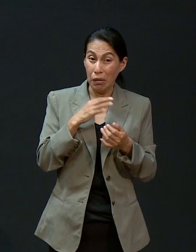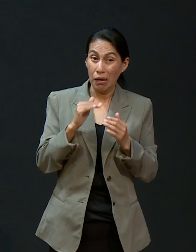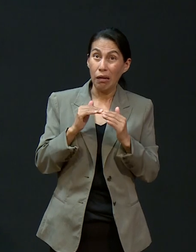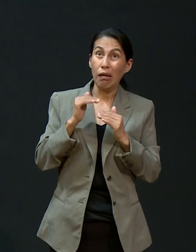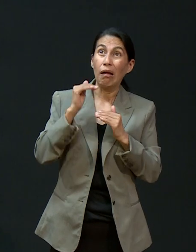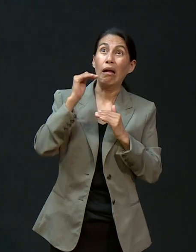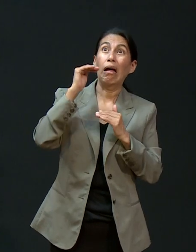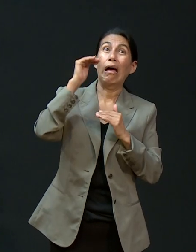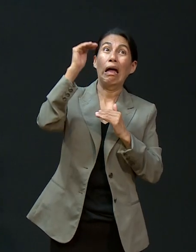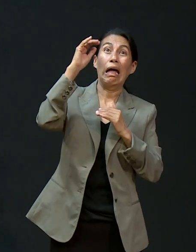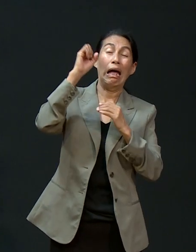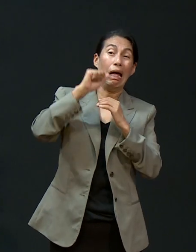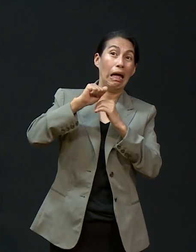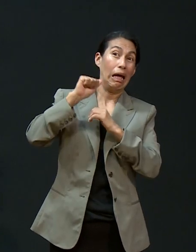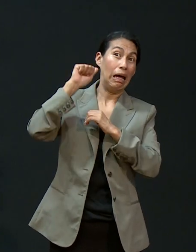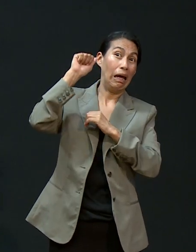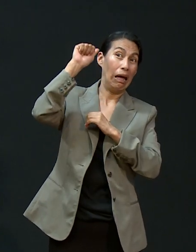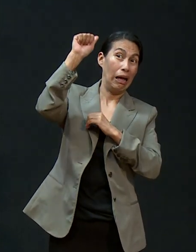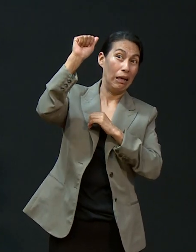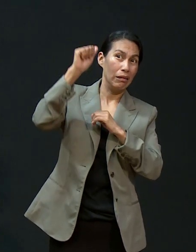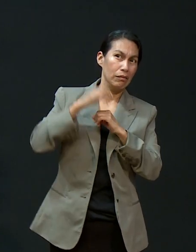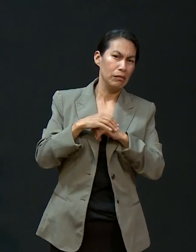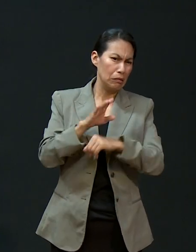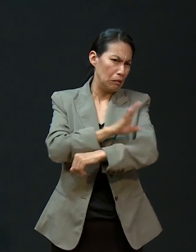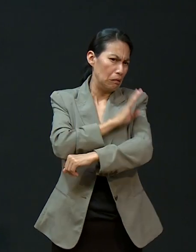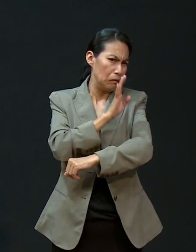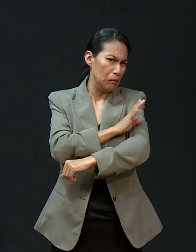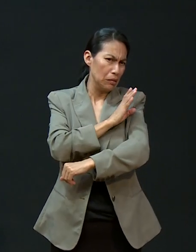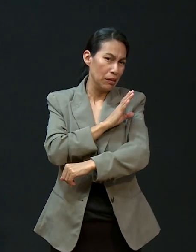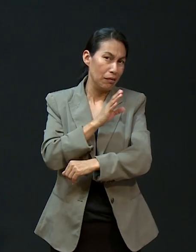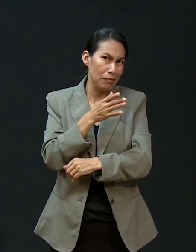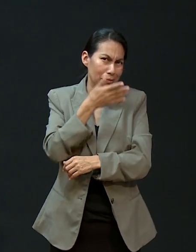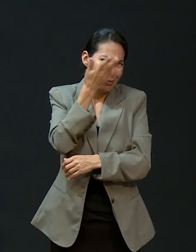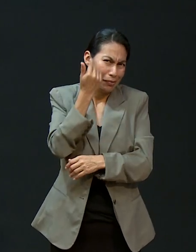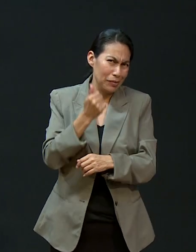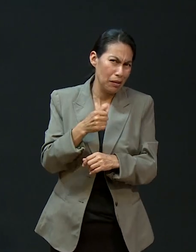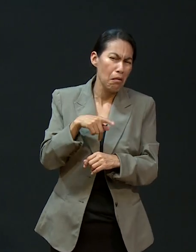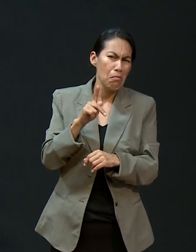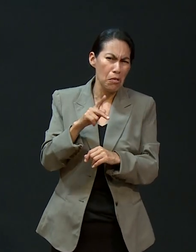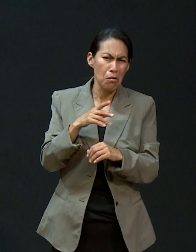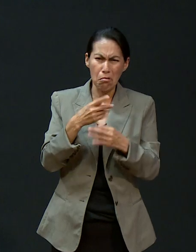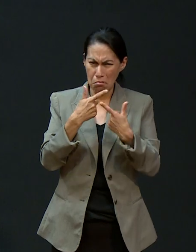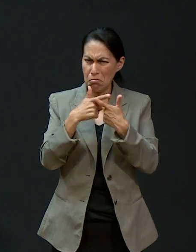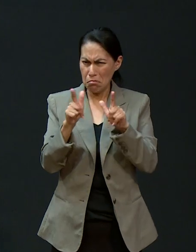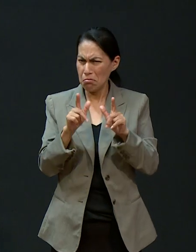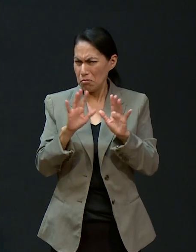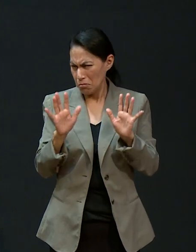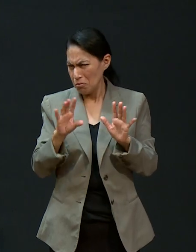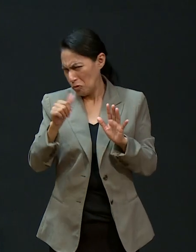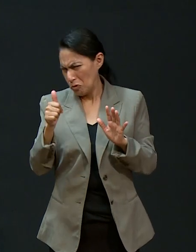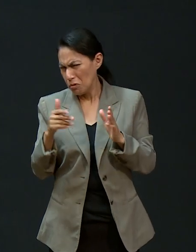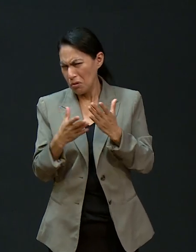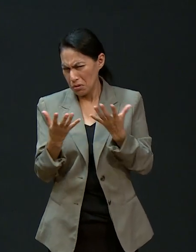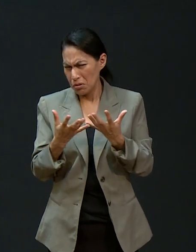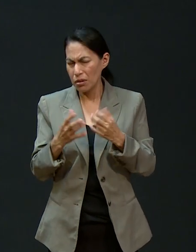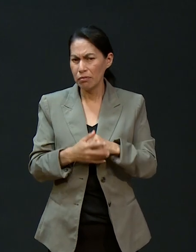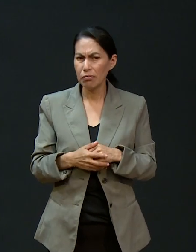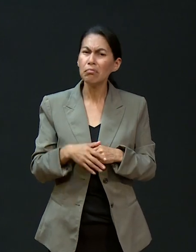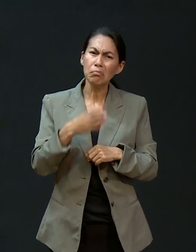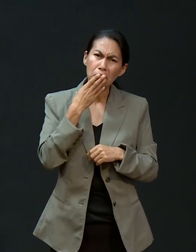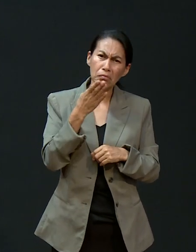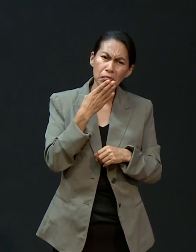miedo de altura y con electricidad también no me voy bien, pero las otras cosas hago. Dice, ah, ok.